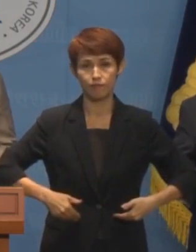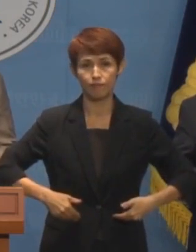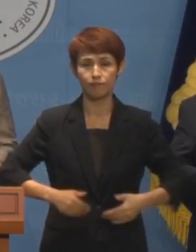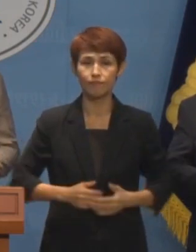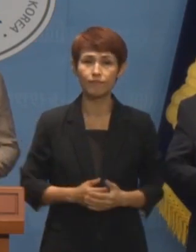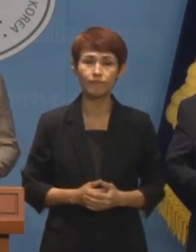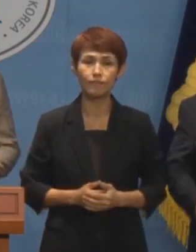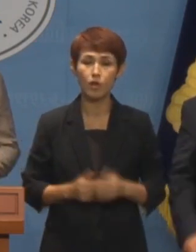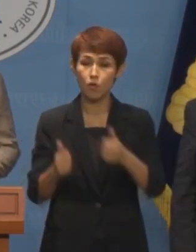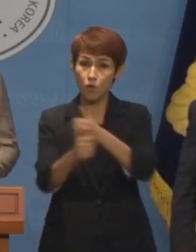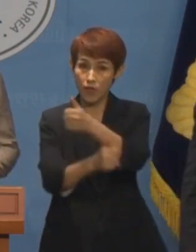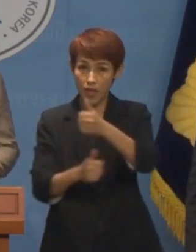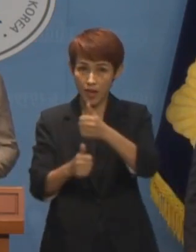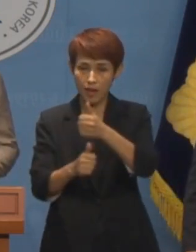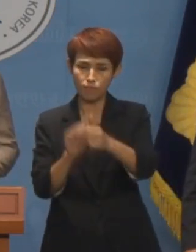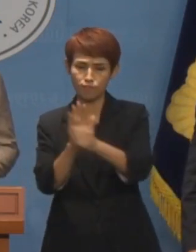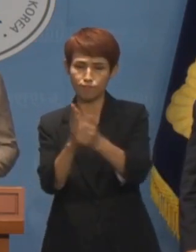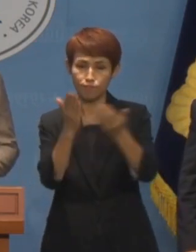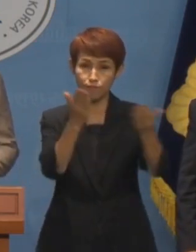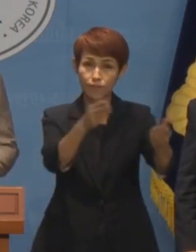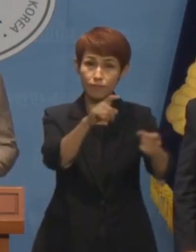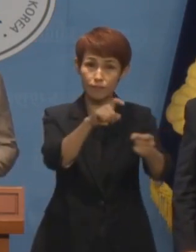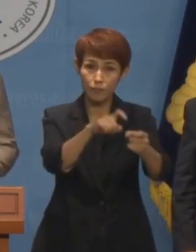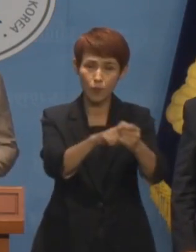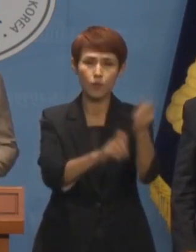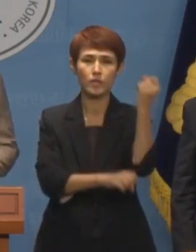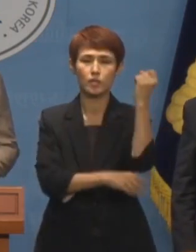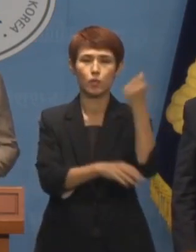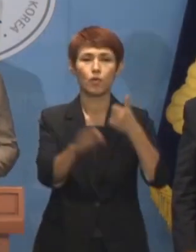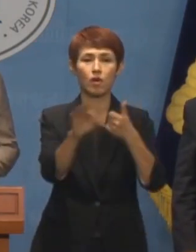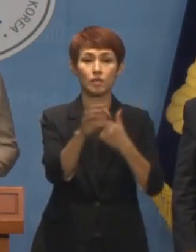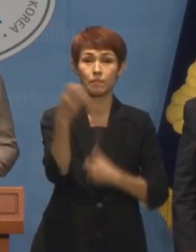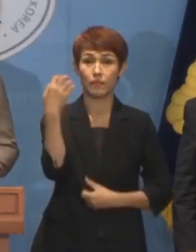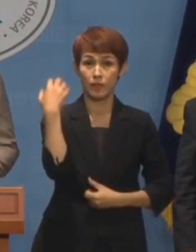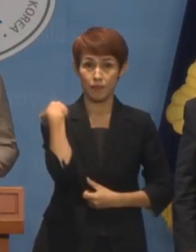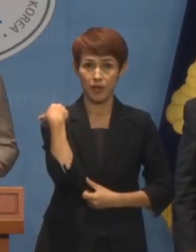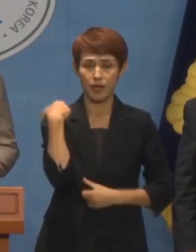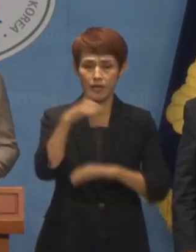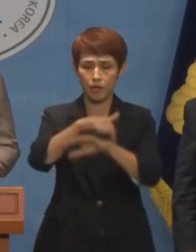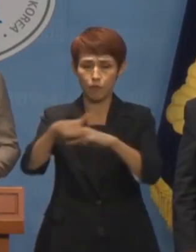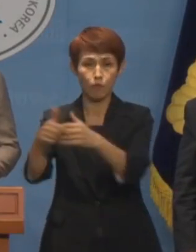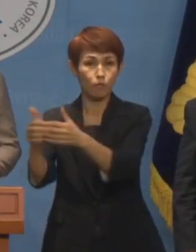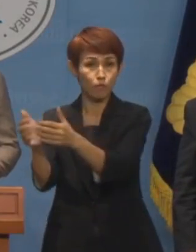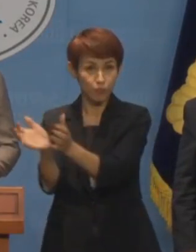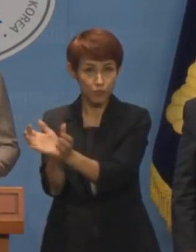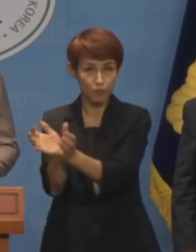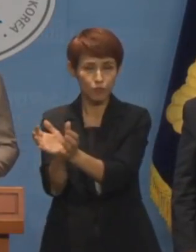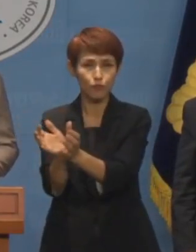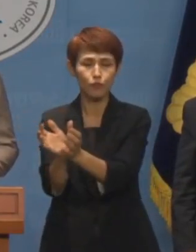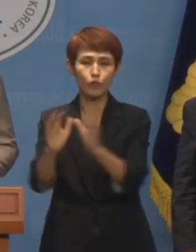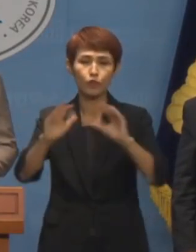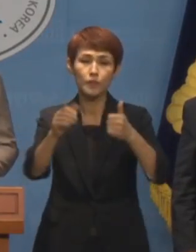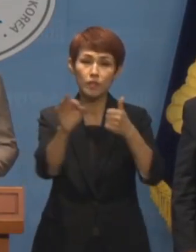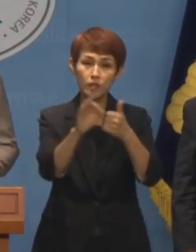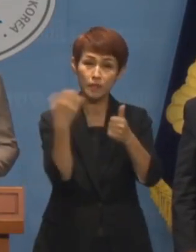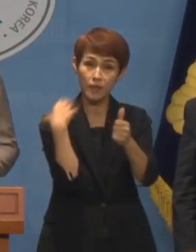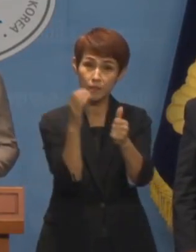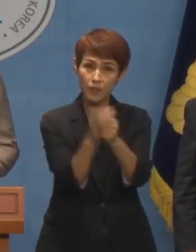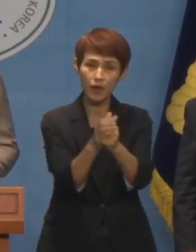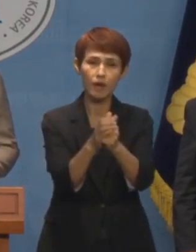대해 위원회를 뒷받침하기 위해 기초연금을 담당하는 기획재정부, 국민연금을